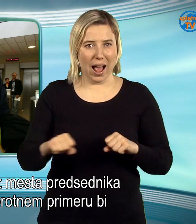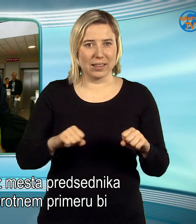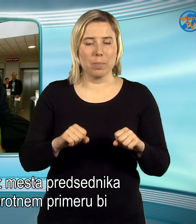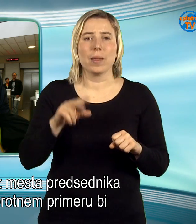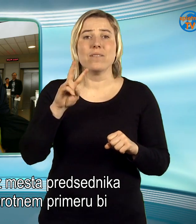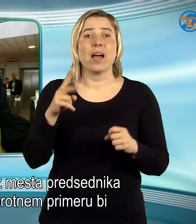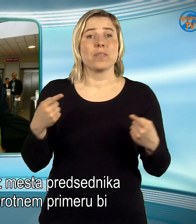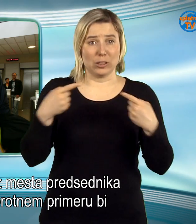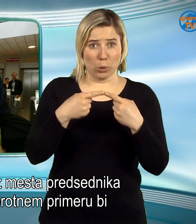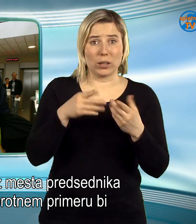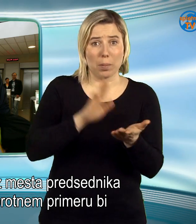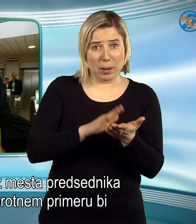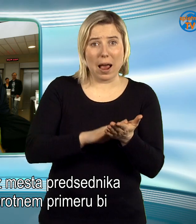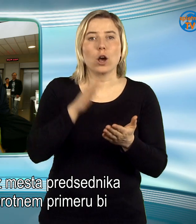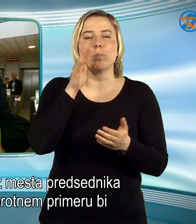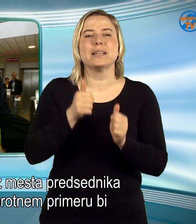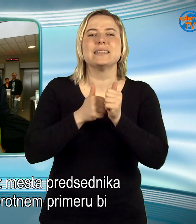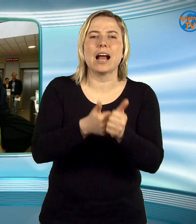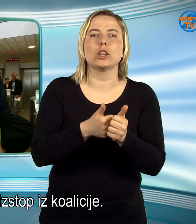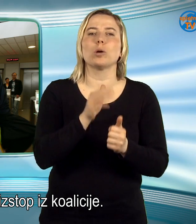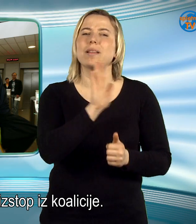sledil njihov izstop iz koalicije.